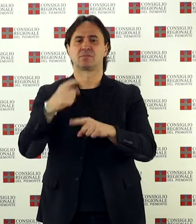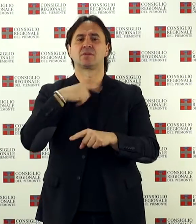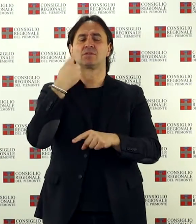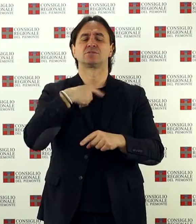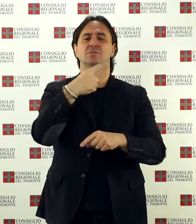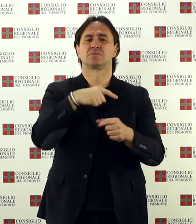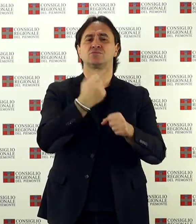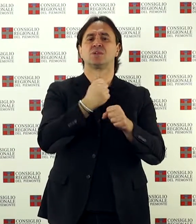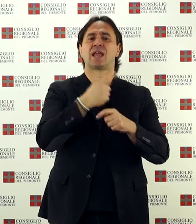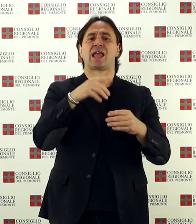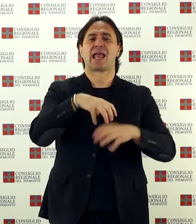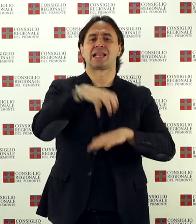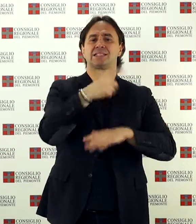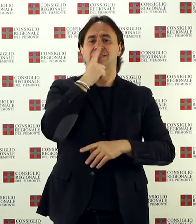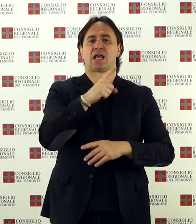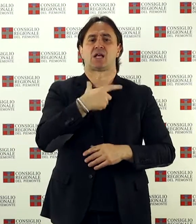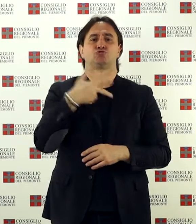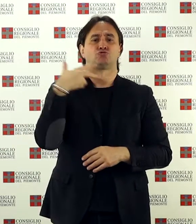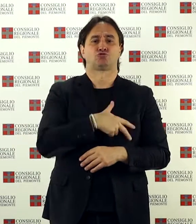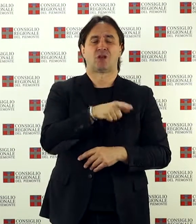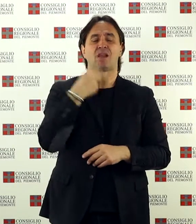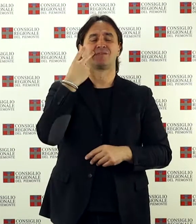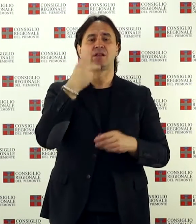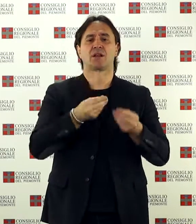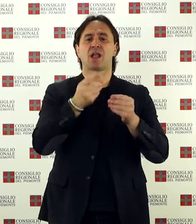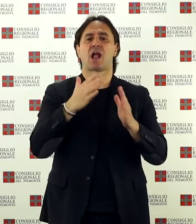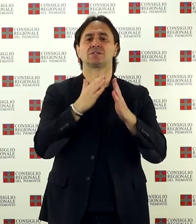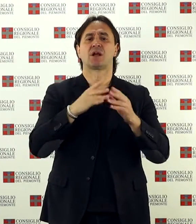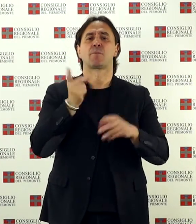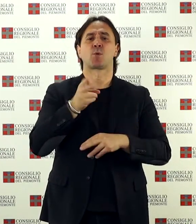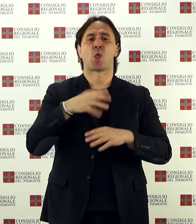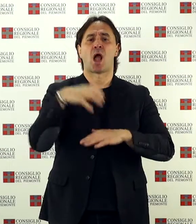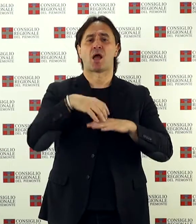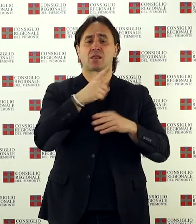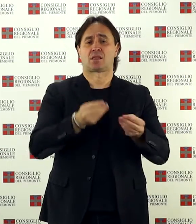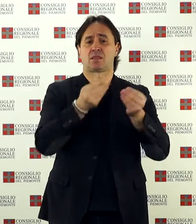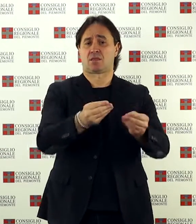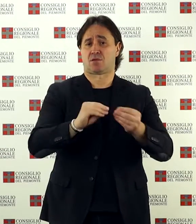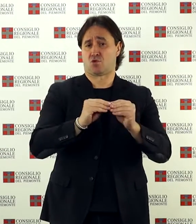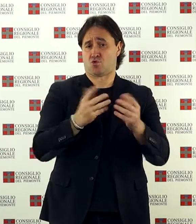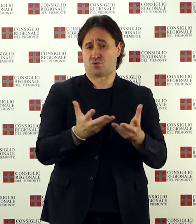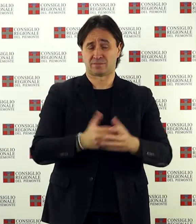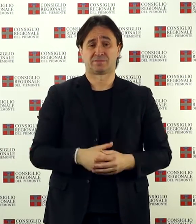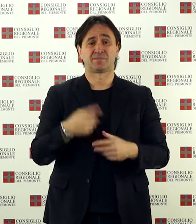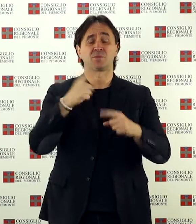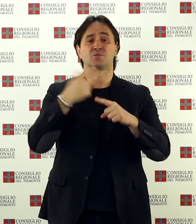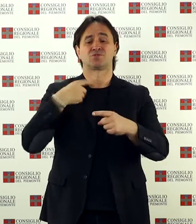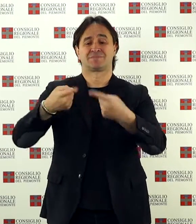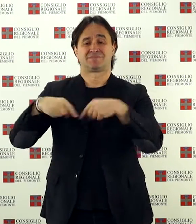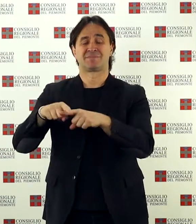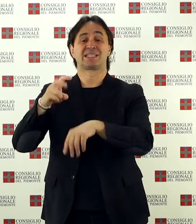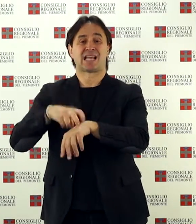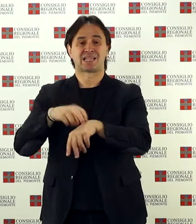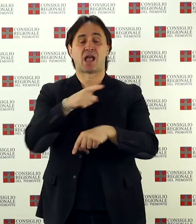istituito sull'edilizia sociale per rivedere i criteri di assegnazione delle case popolari. Si è poi tenuta una riunione congiunta delle